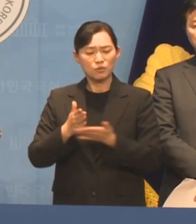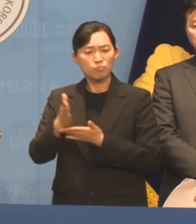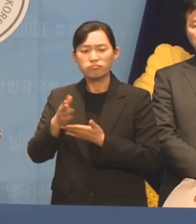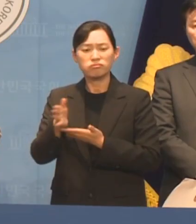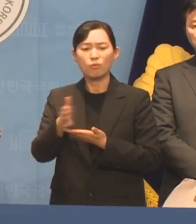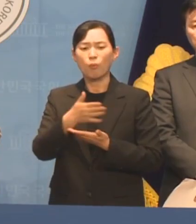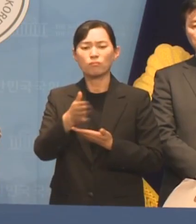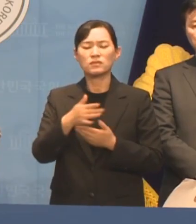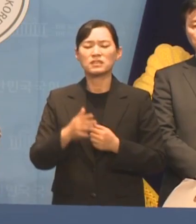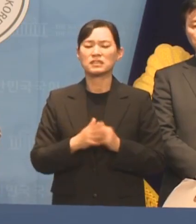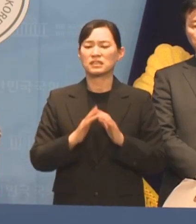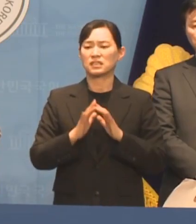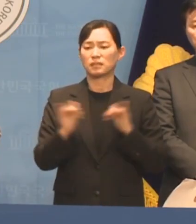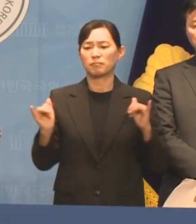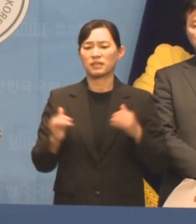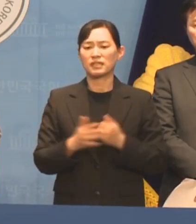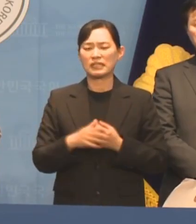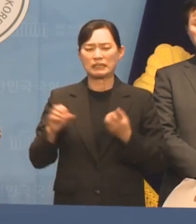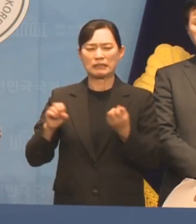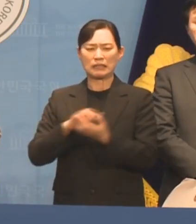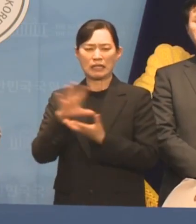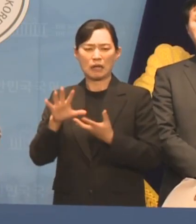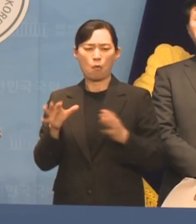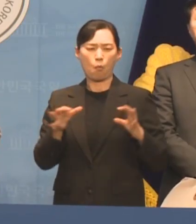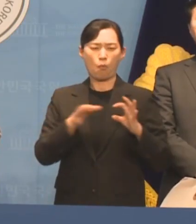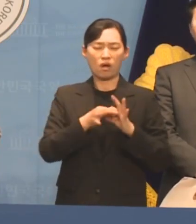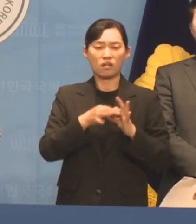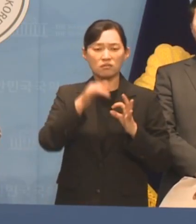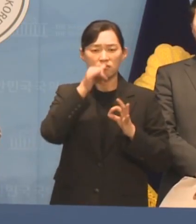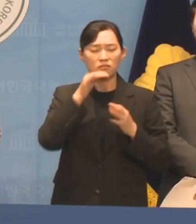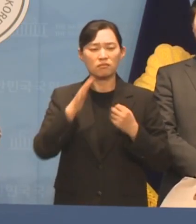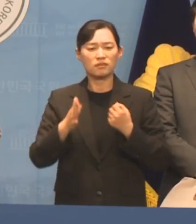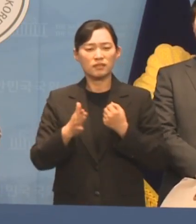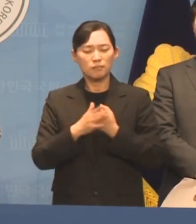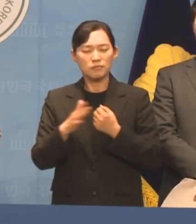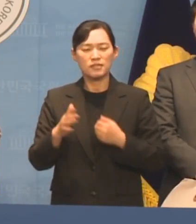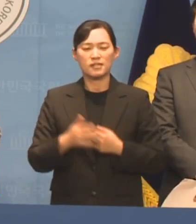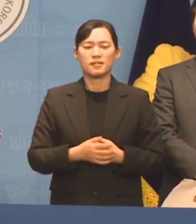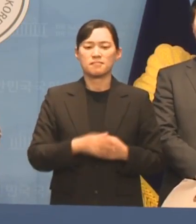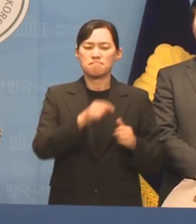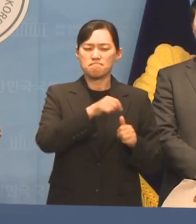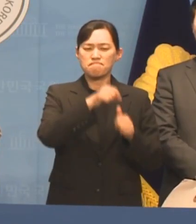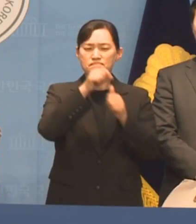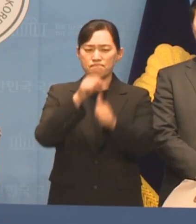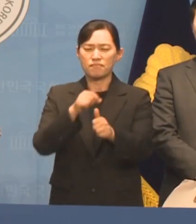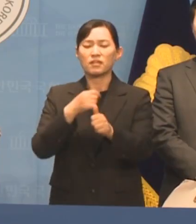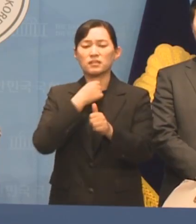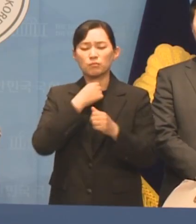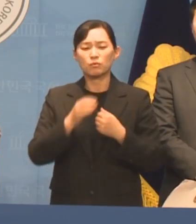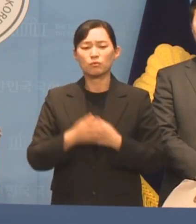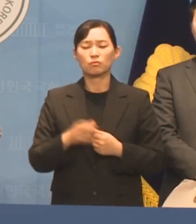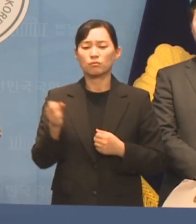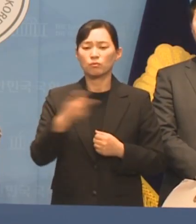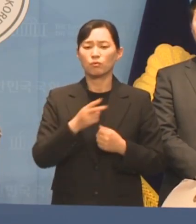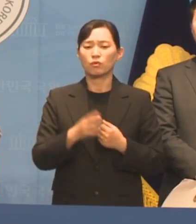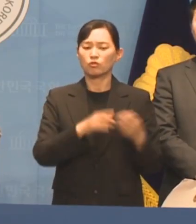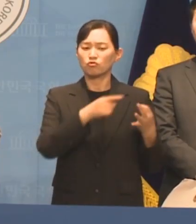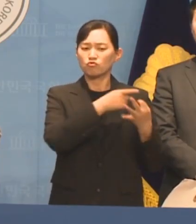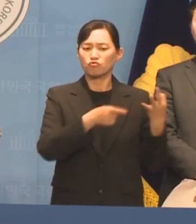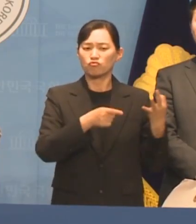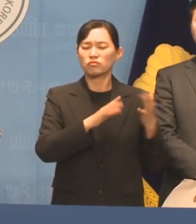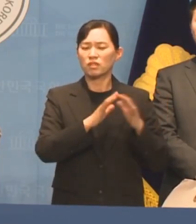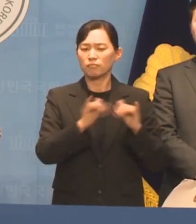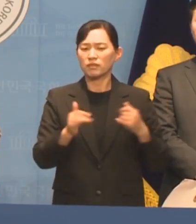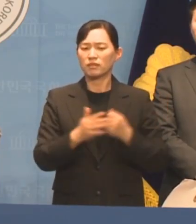전문성이라고는 전무한 인물이 내란 수기와의 연줄 하나만으로 수장 자리에 오르려 하고 파면된 윤 정부의 인사들이